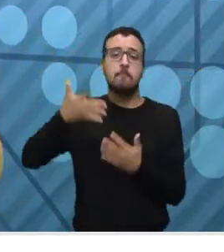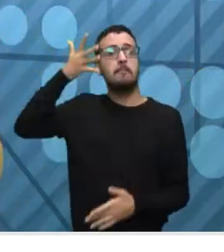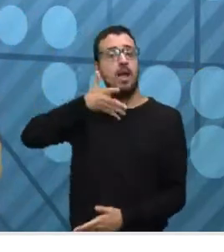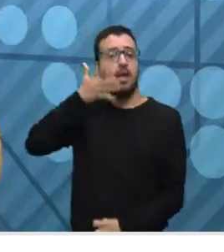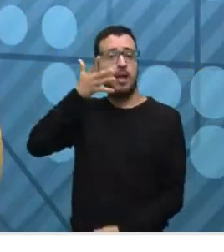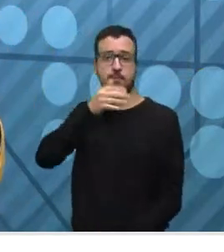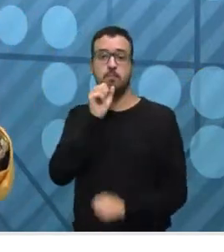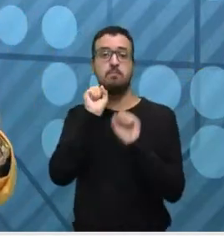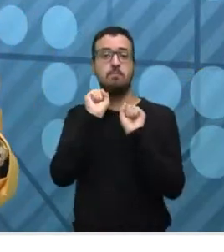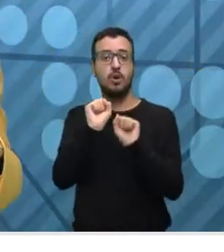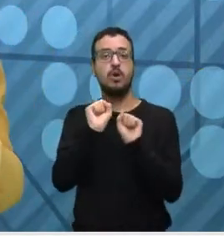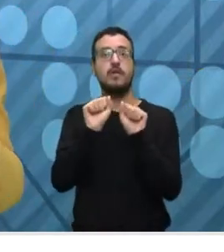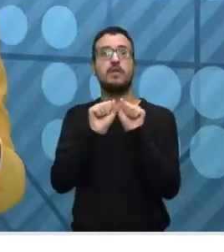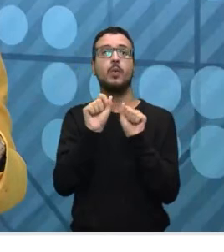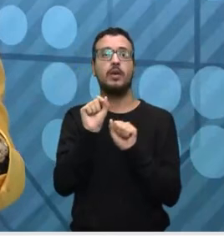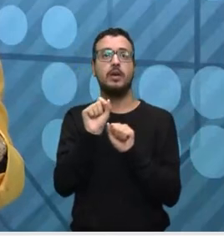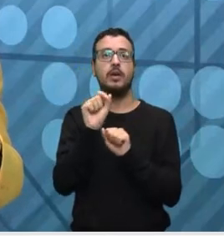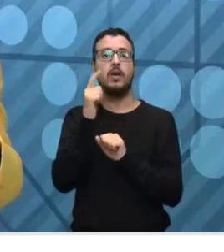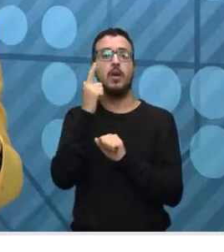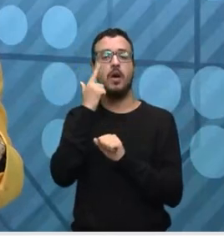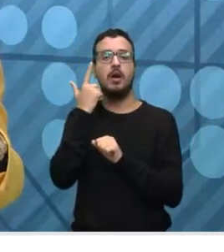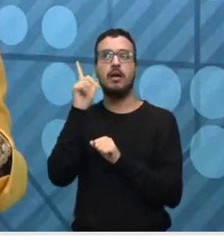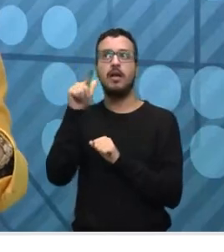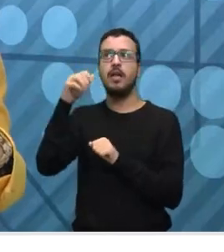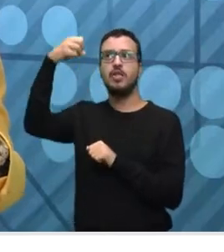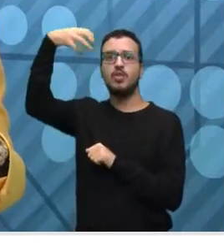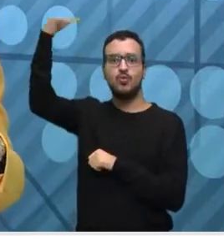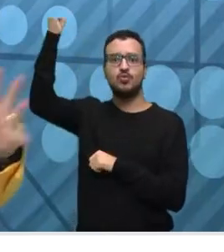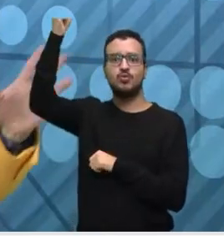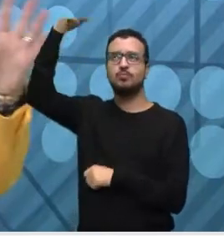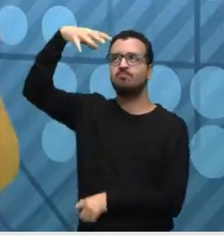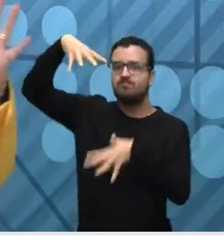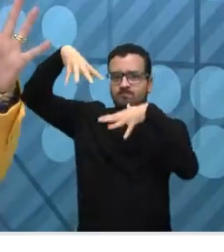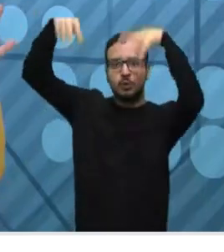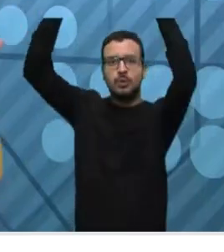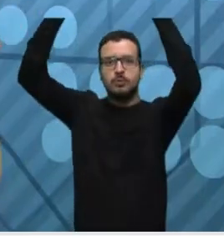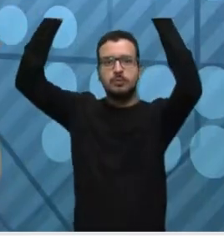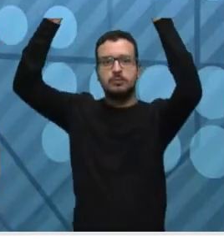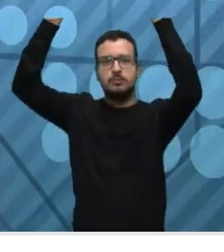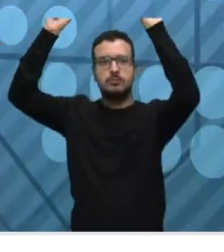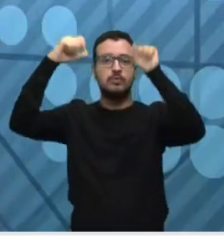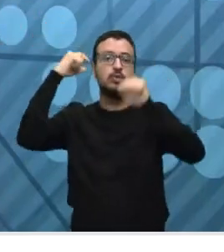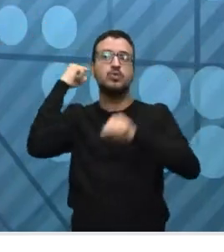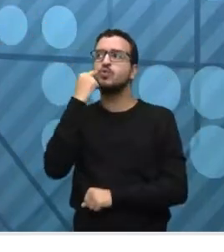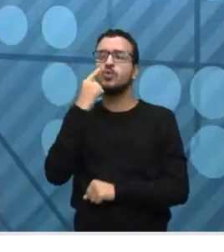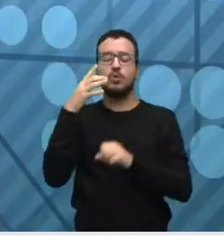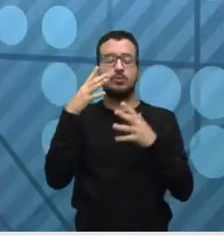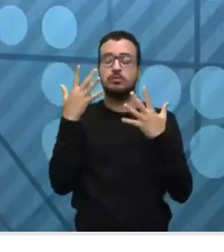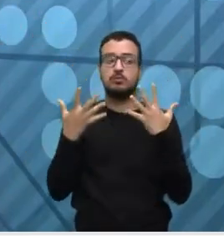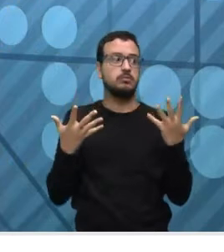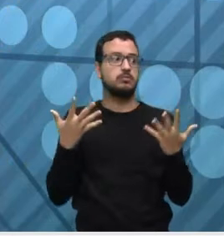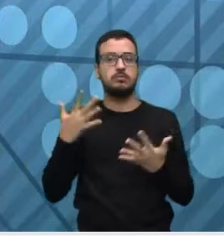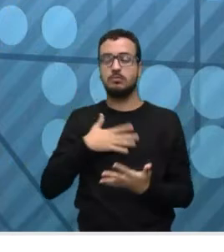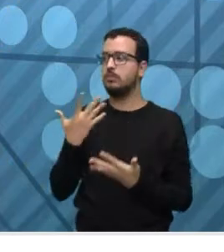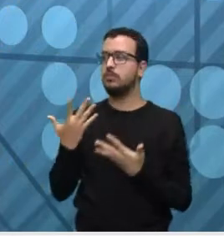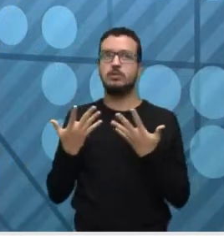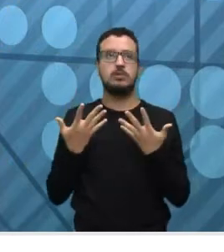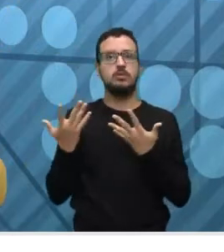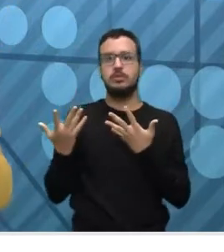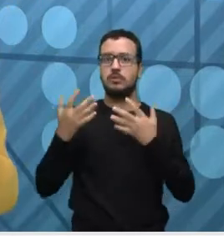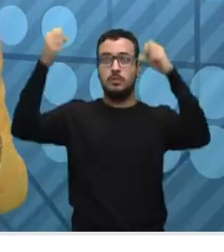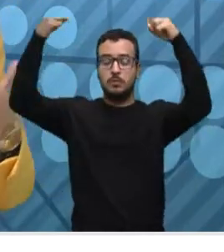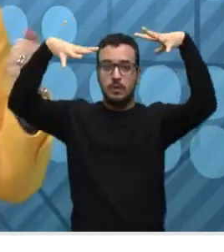utilizar a visão. Então, apaga a luz e acende a luz. Aí eles vão, tem alguém chamando. Uma outra estratégia quando você